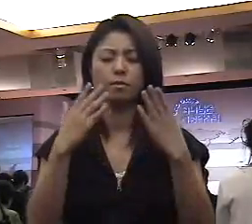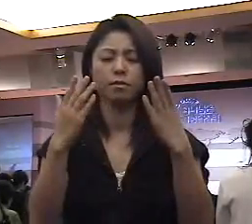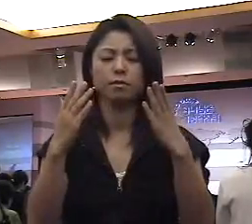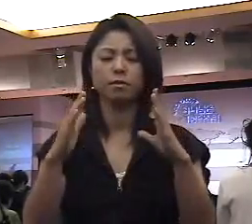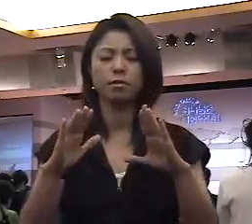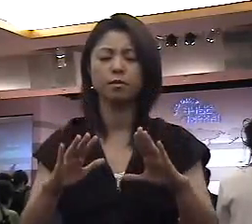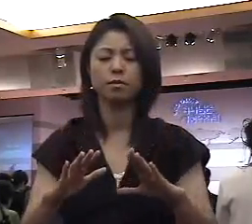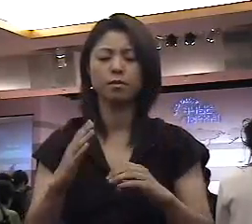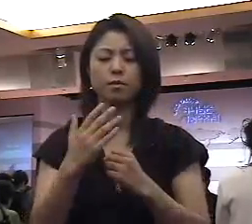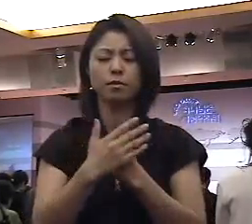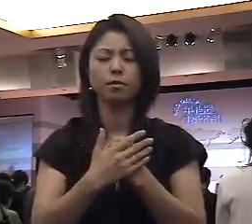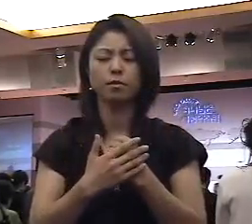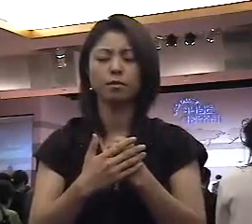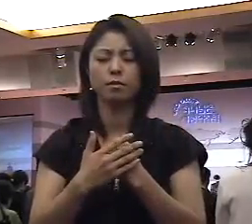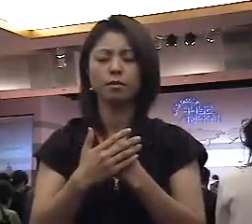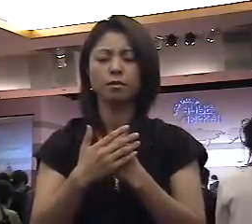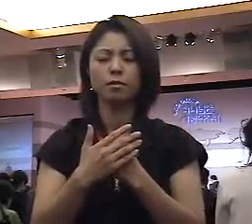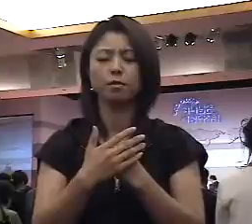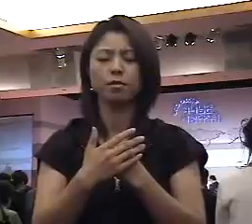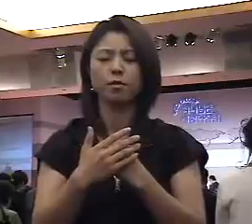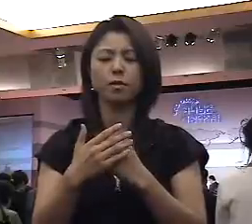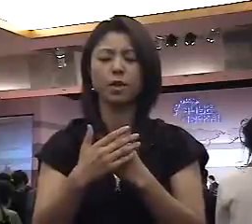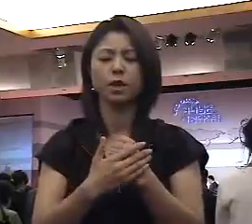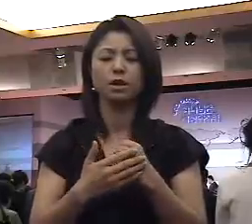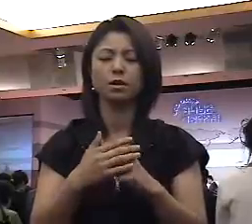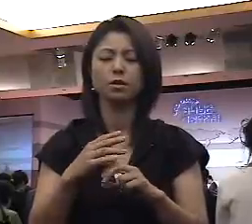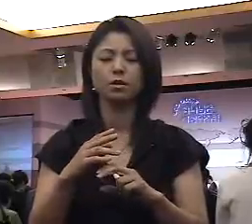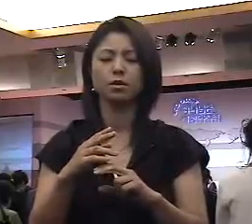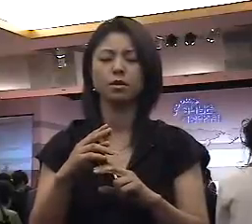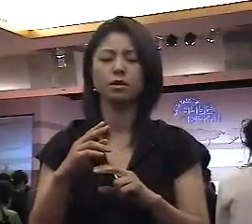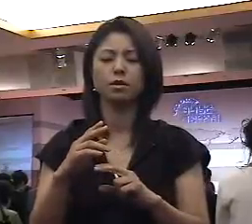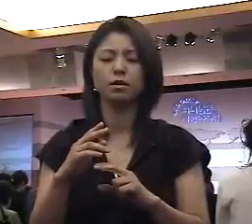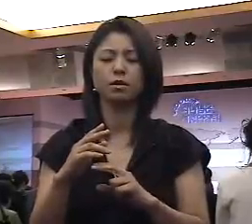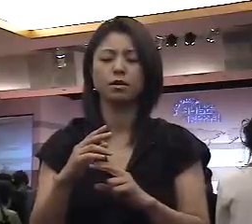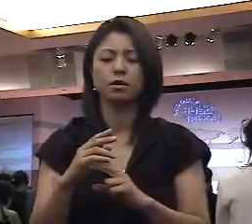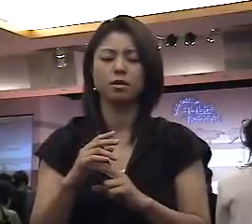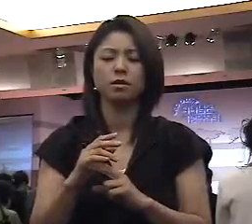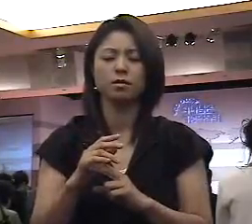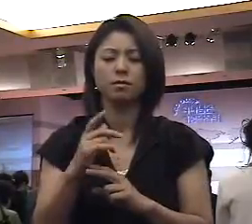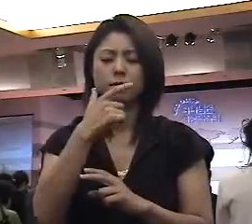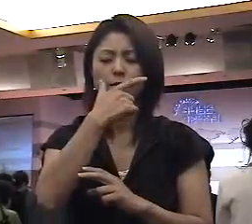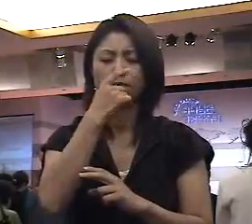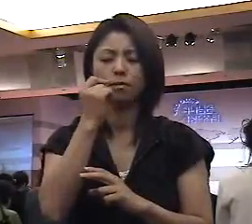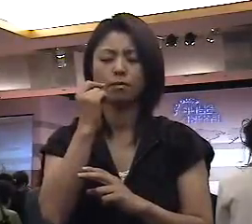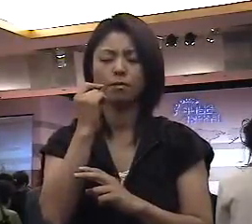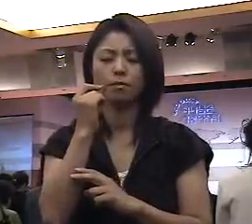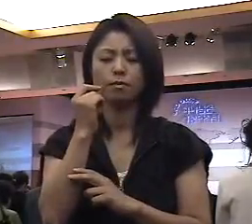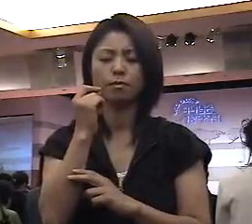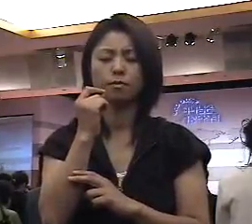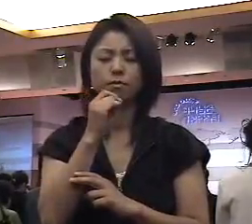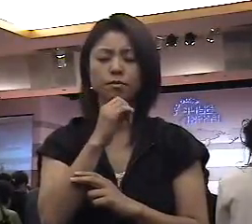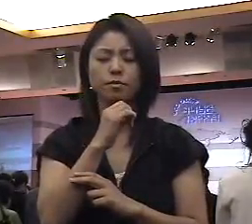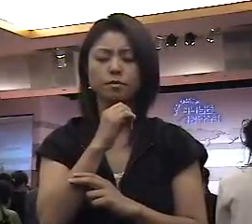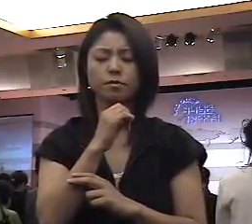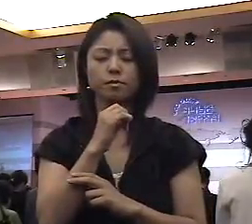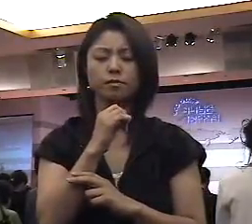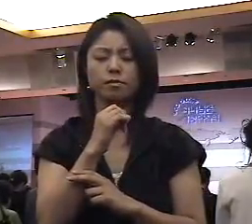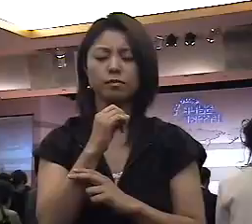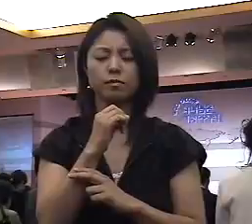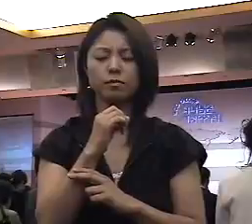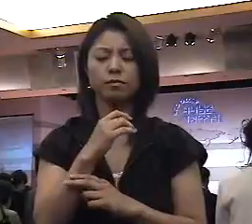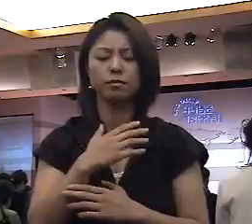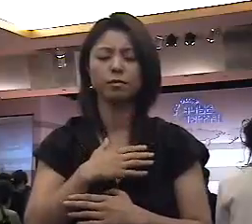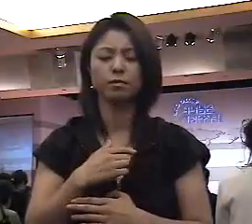그러나 이러한 은총을 받고서도 지난 한 주간도 우리의 삶을 돌이켜봅니다. 부족하고 부끄러운 것밖에 없습니다.